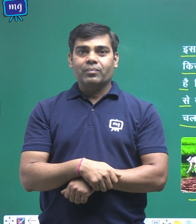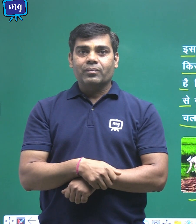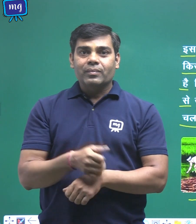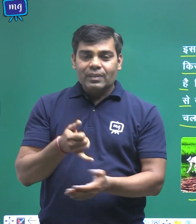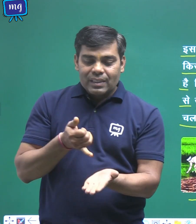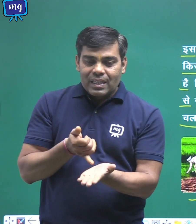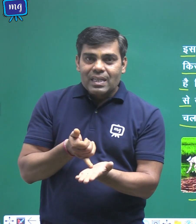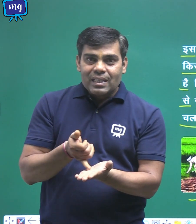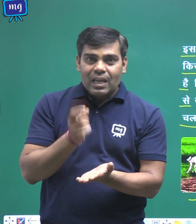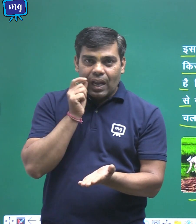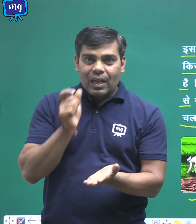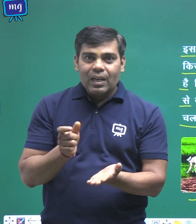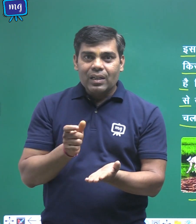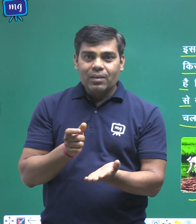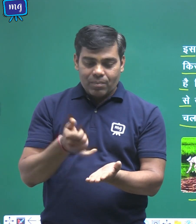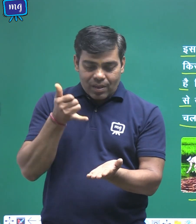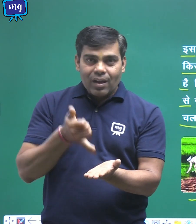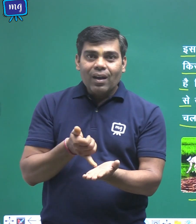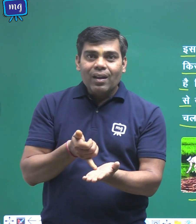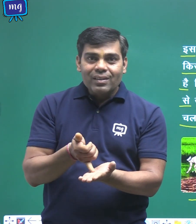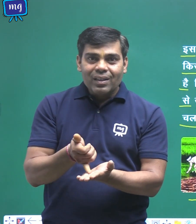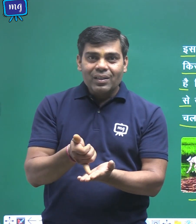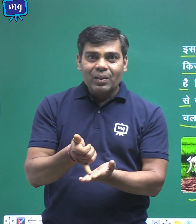किसान हल चलाते हुए